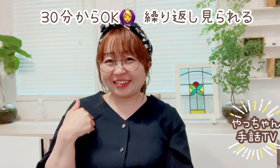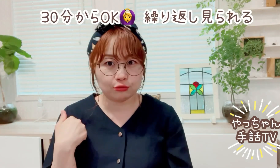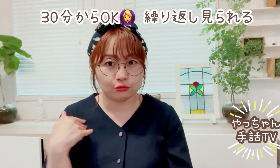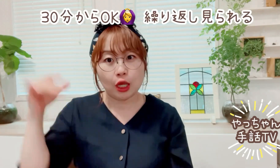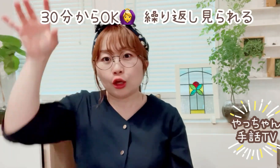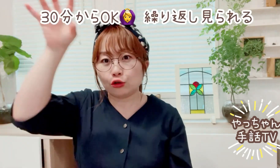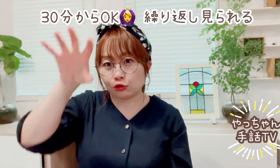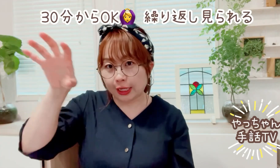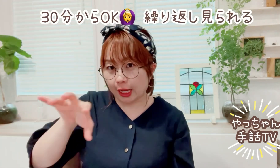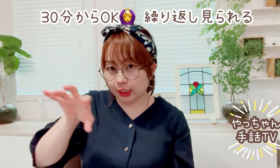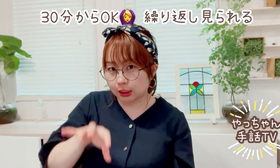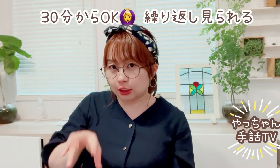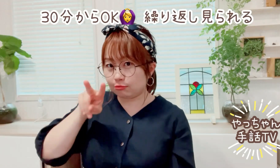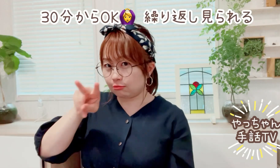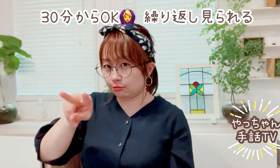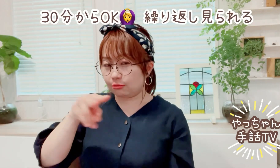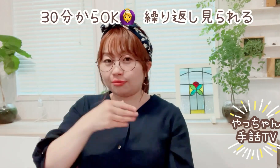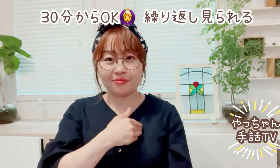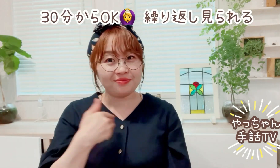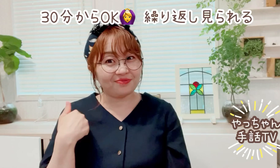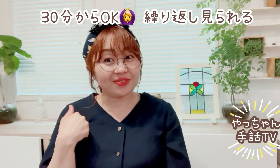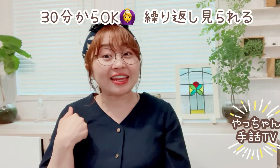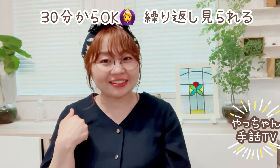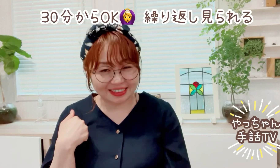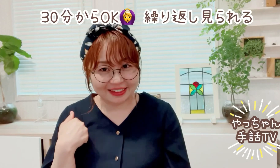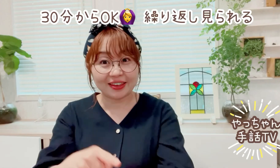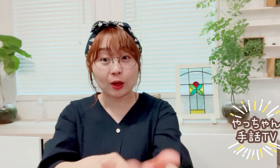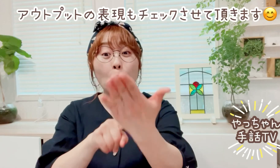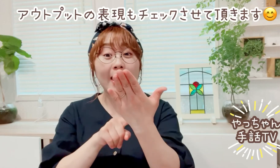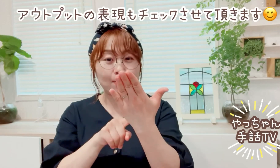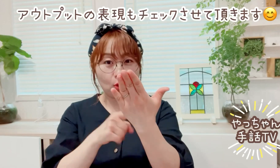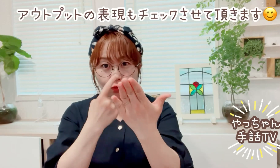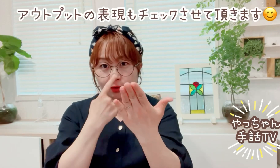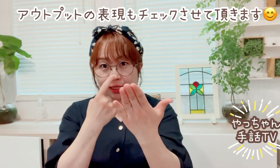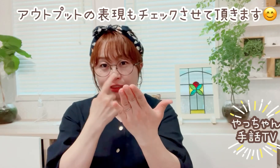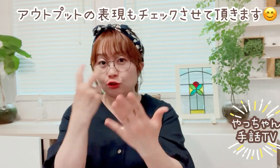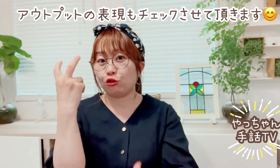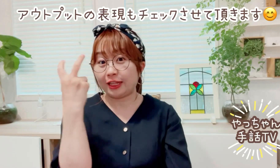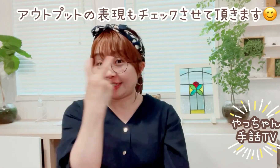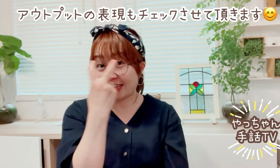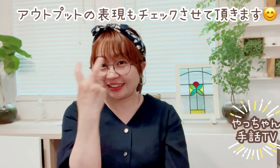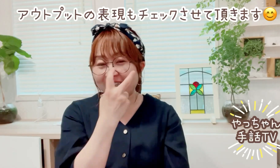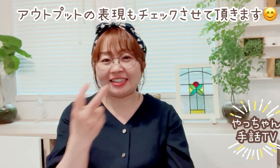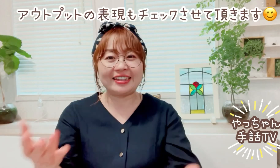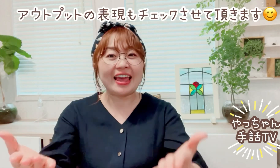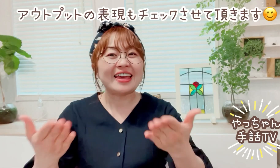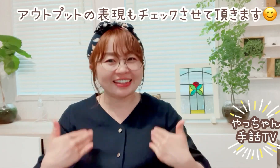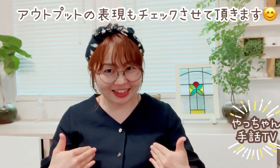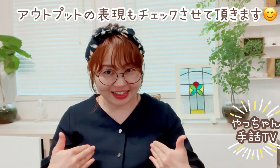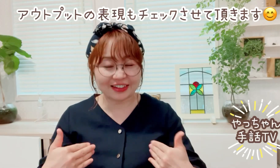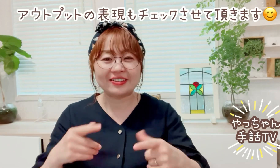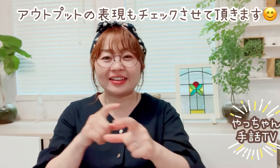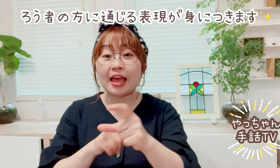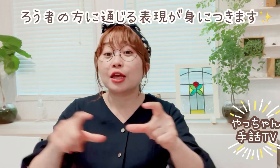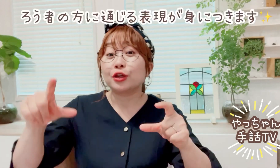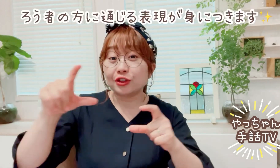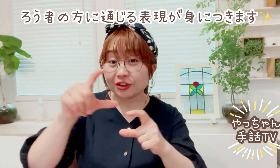できる。繰り返し見れるし、表現も私の方でチェックさせていただくので、よ